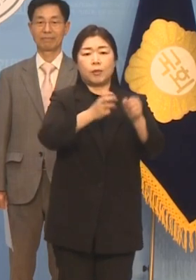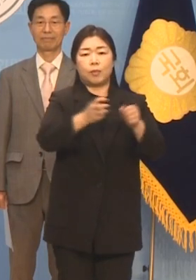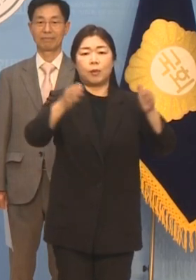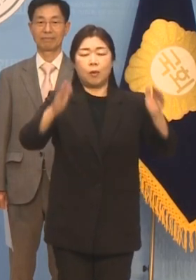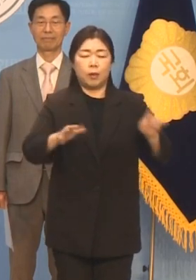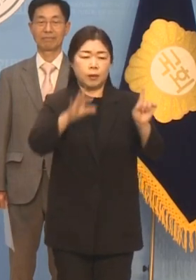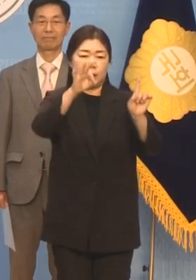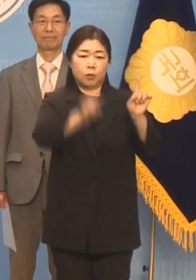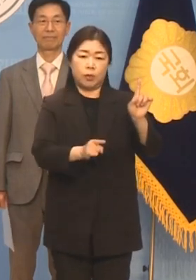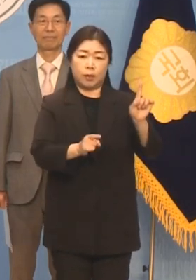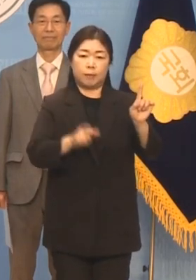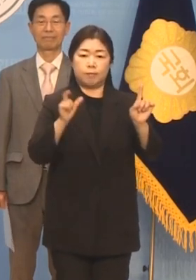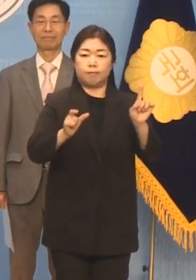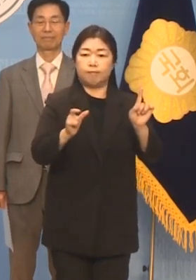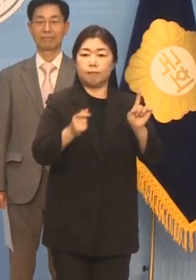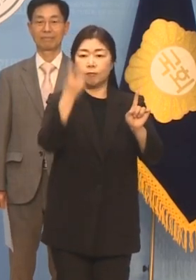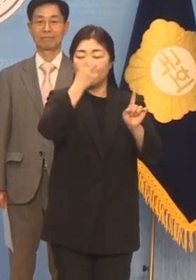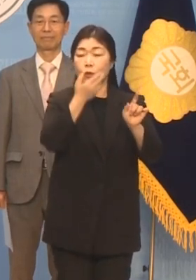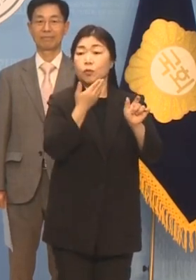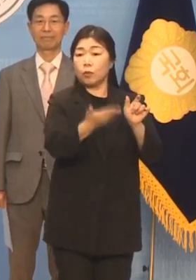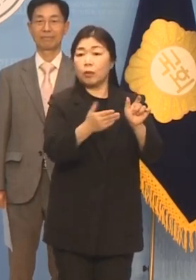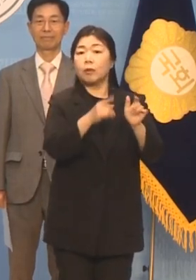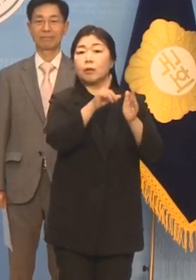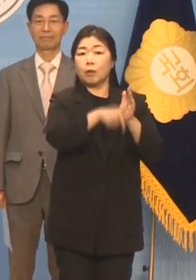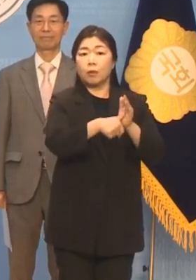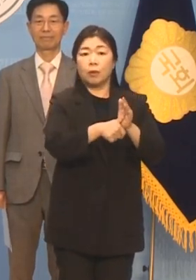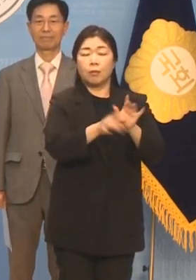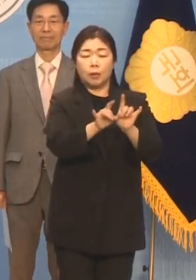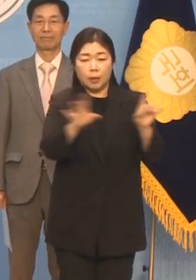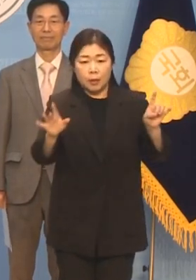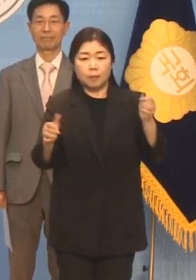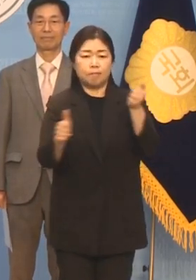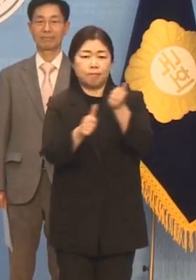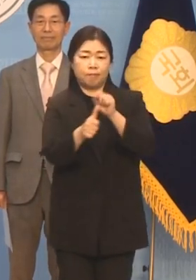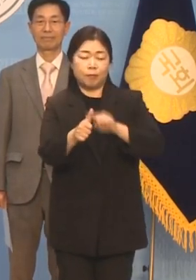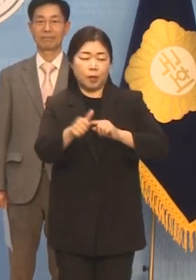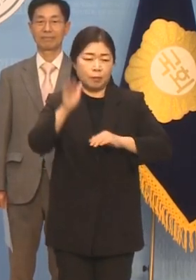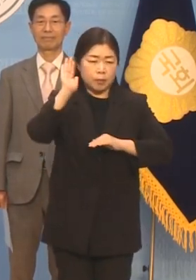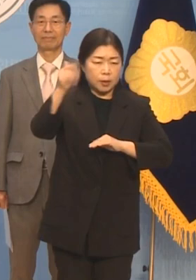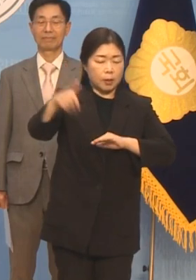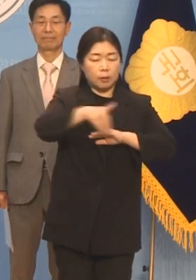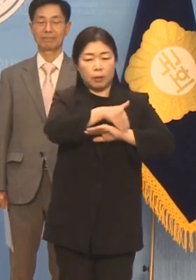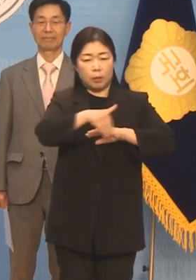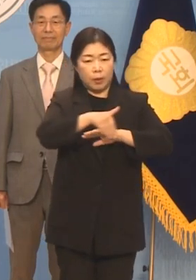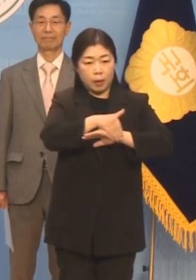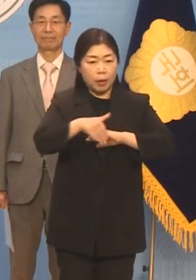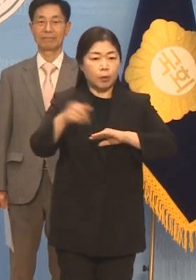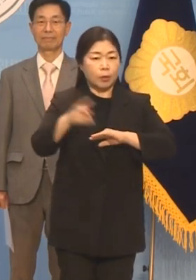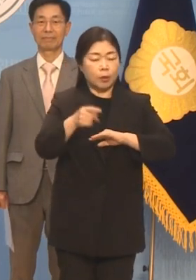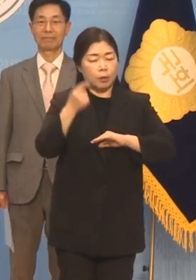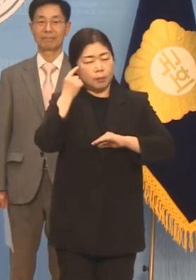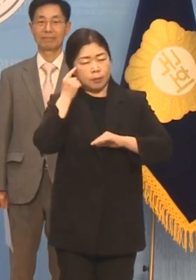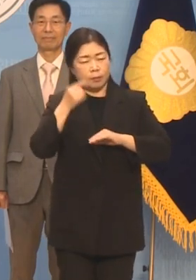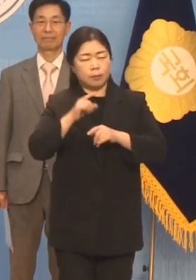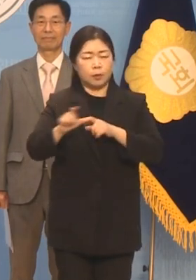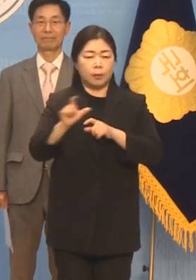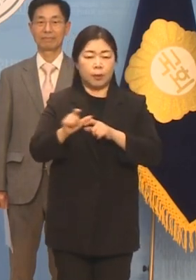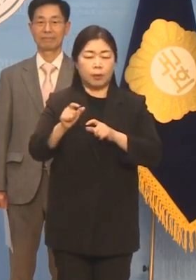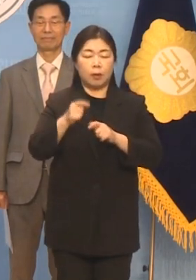1위를 지켜낸 역사의 순간마다 부회장님의 미래를 바라보는 통찰력과